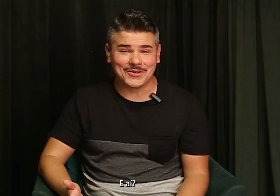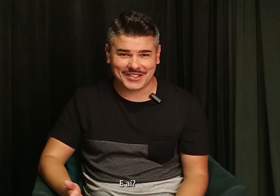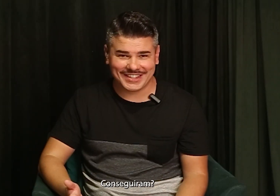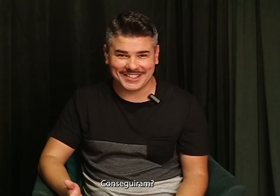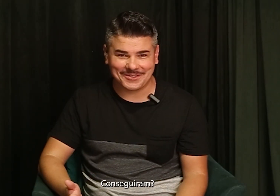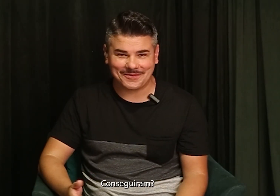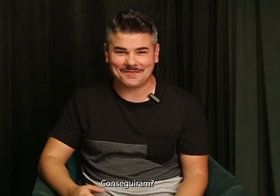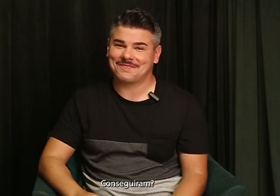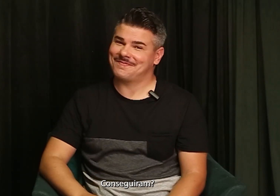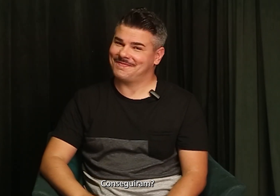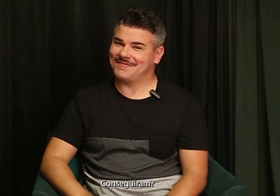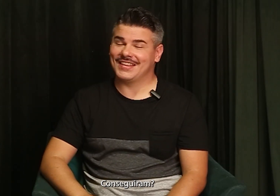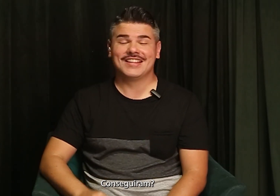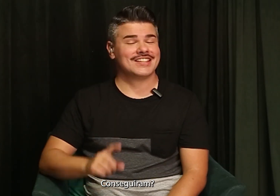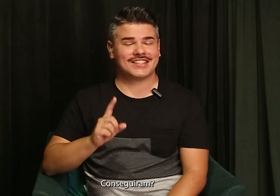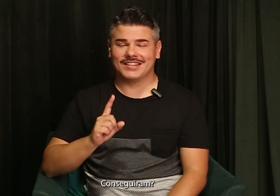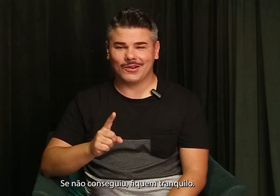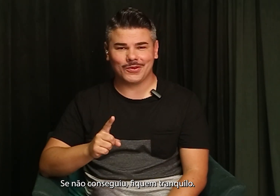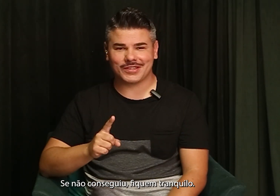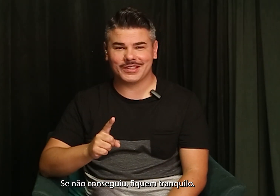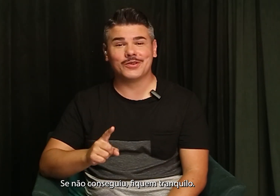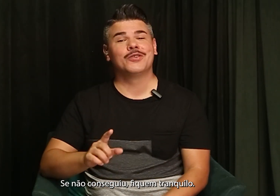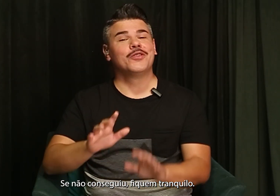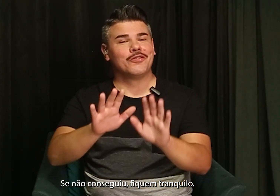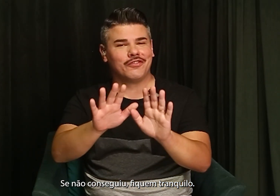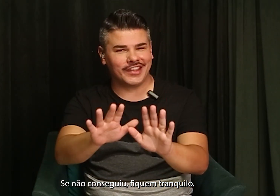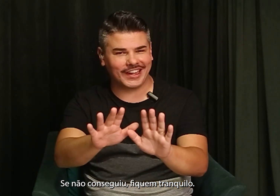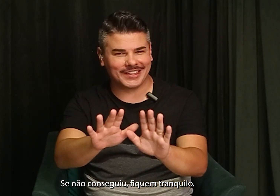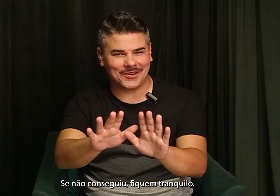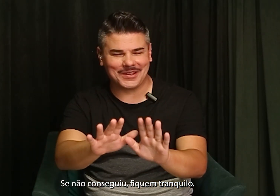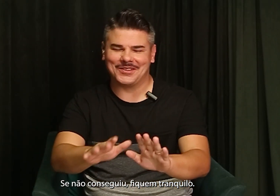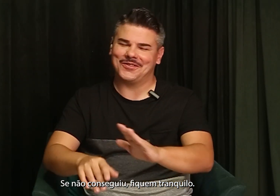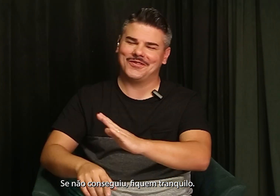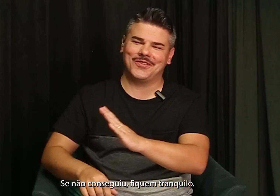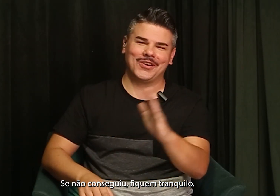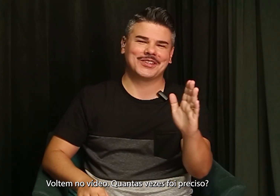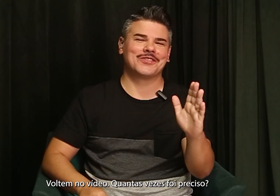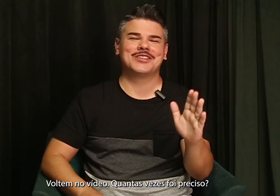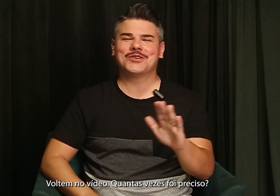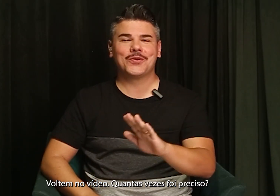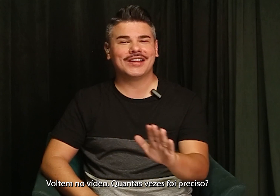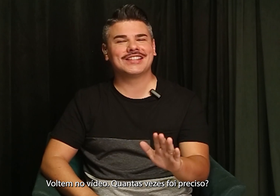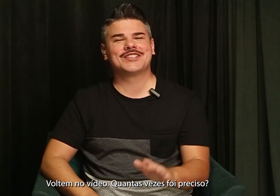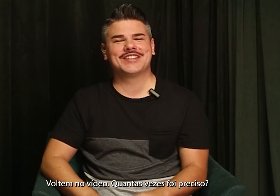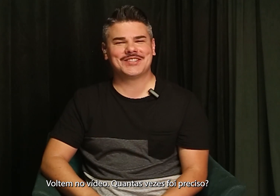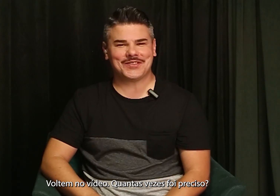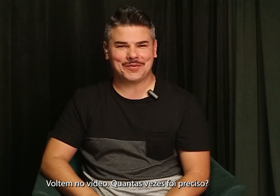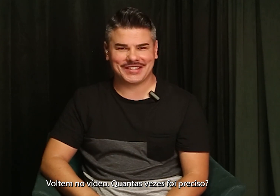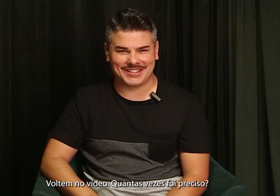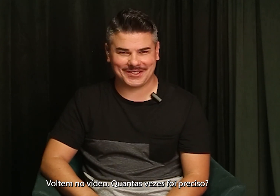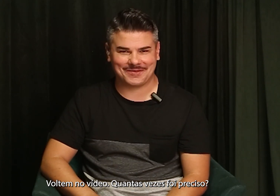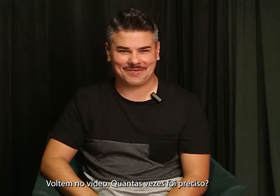E aí, conseguiram? Se não conseguiu, fiquem tranquilos, voltem o vídeo quantas vezes for preciso.